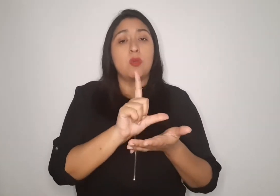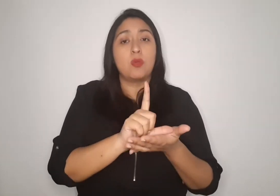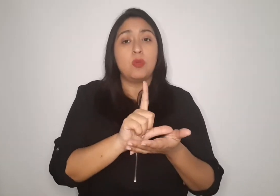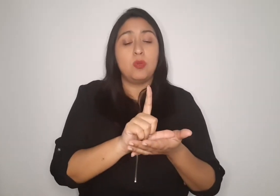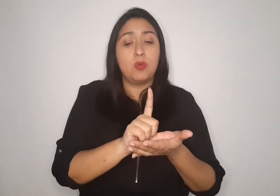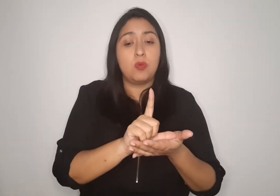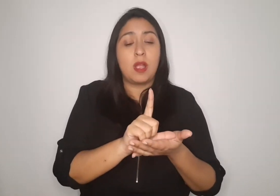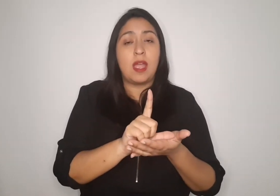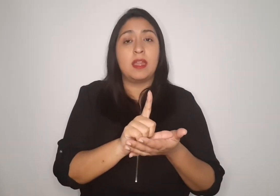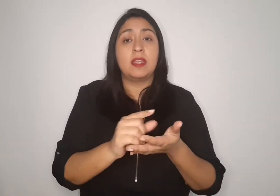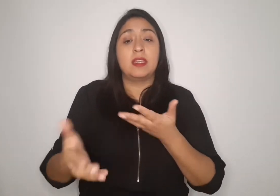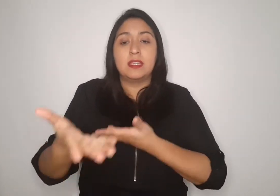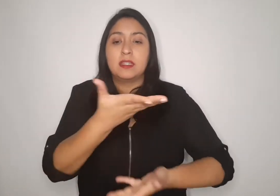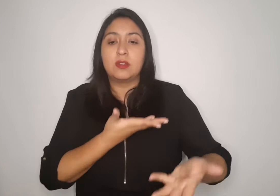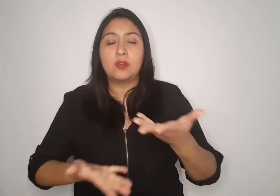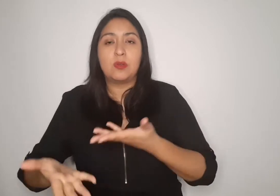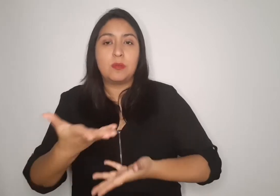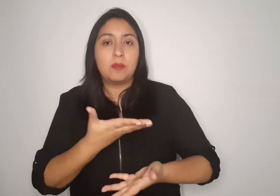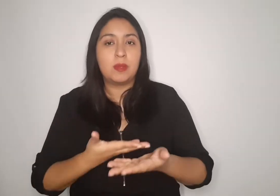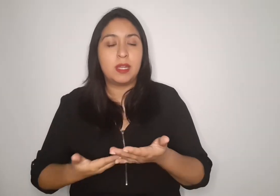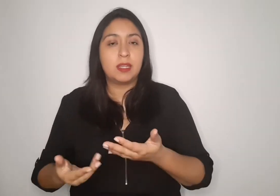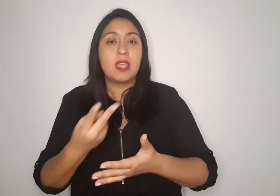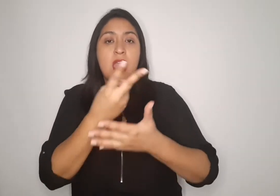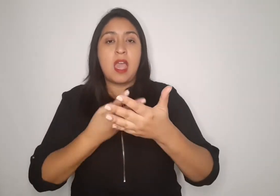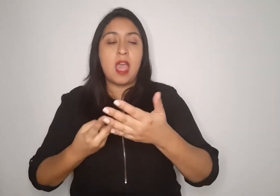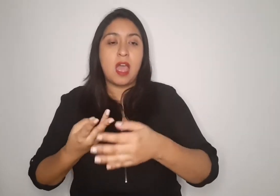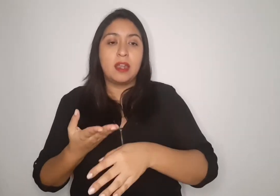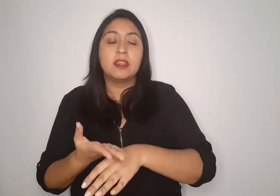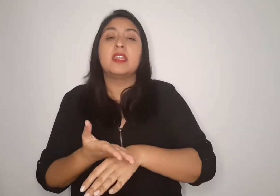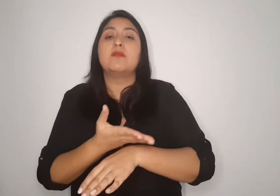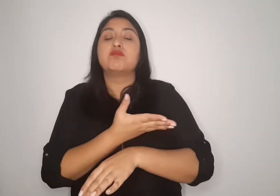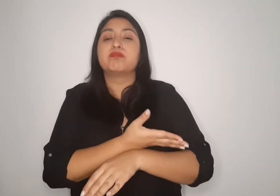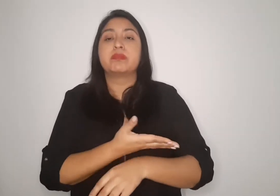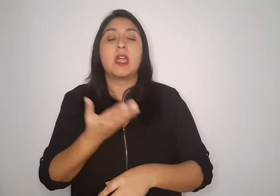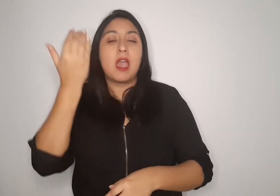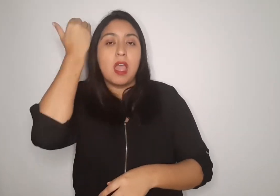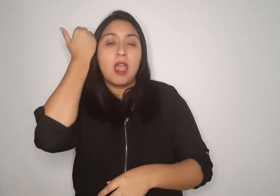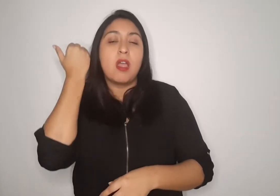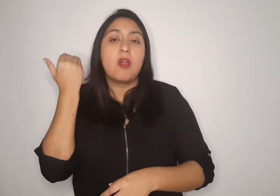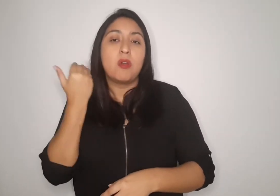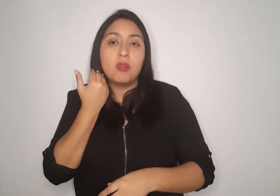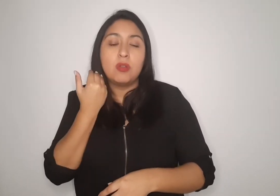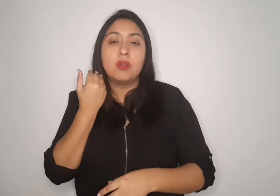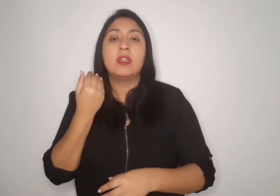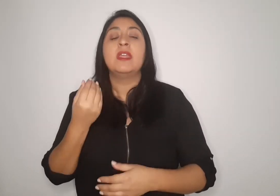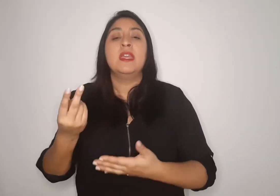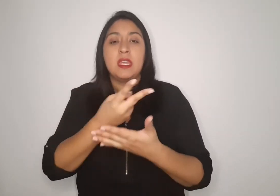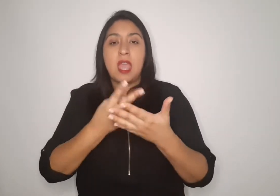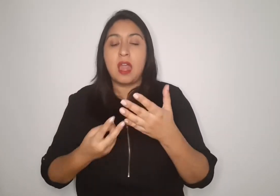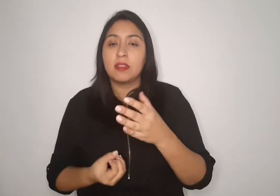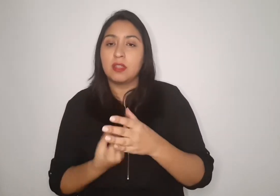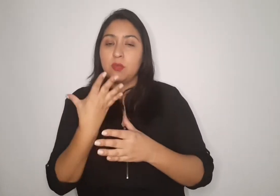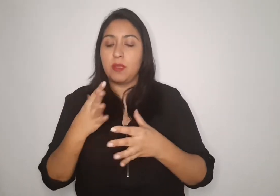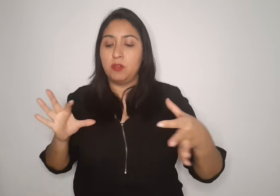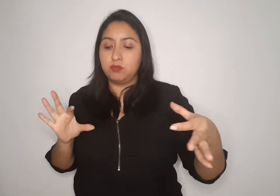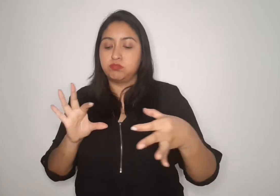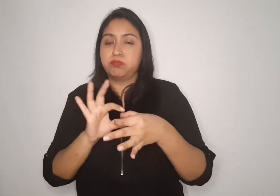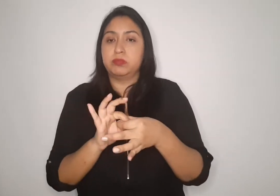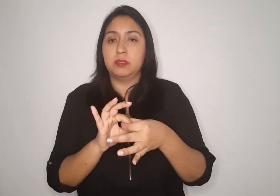lo precolombino y el arte contemporáneo, fusionando los orígenes con la proyección. El MAS quedó